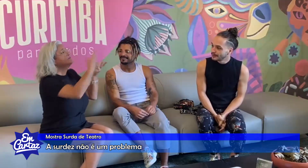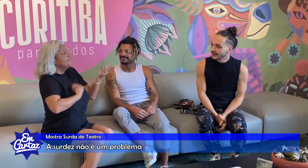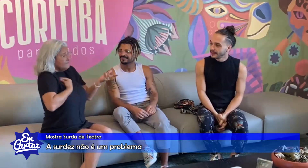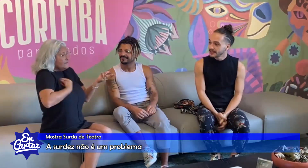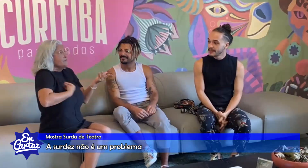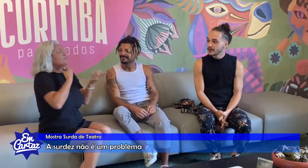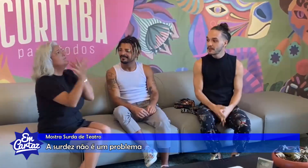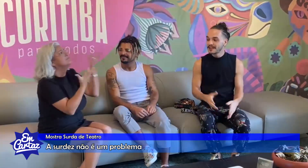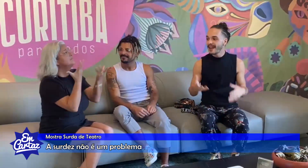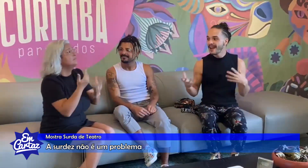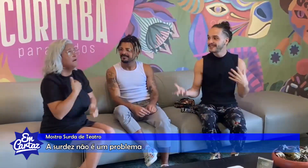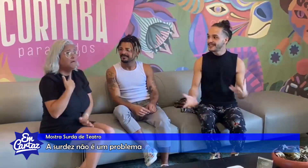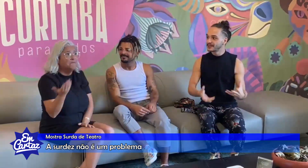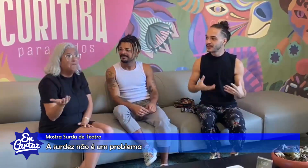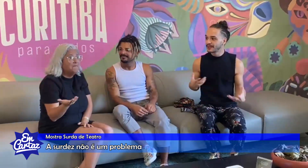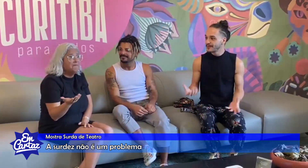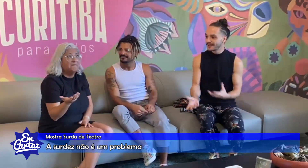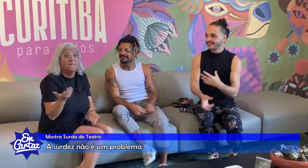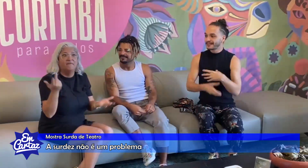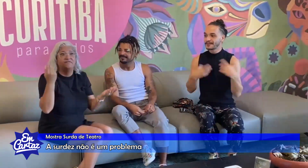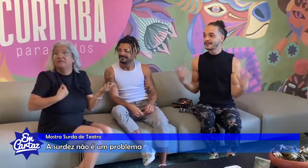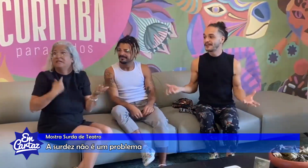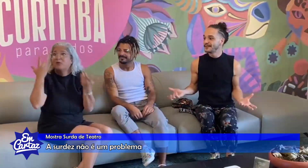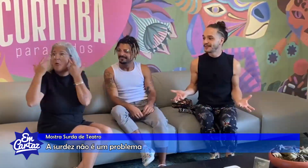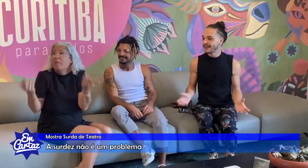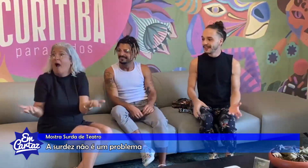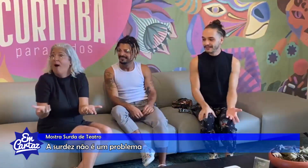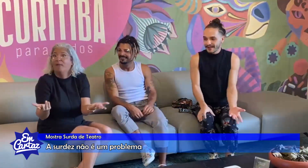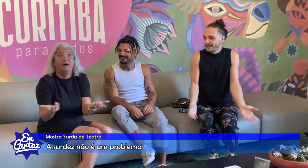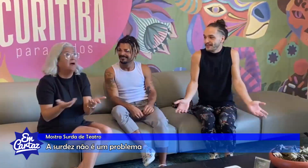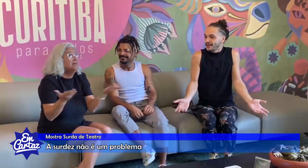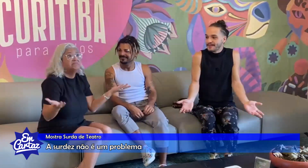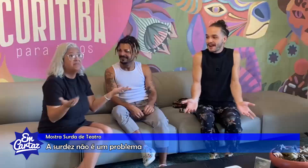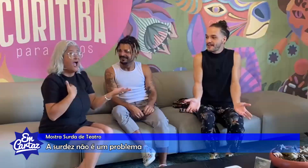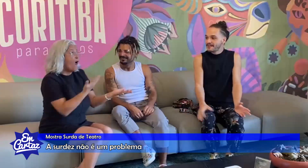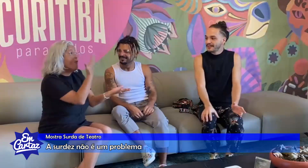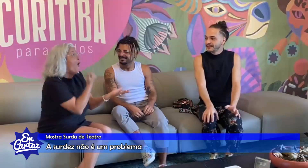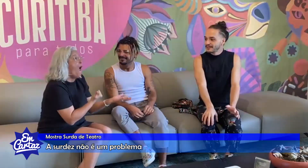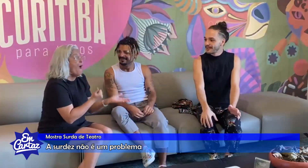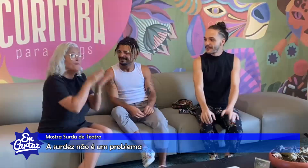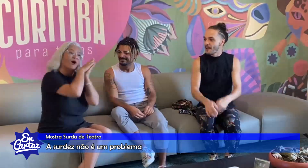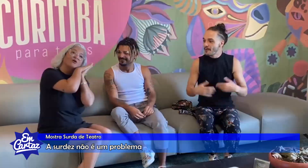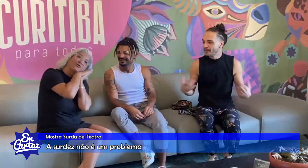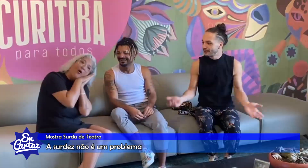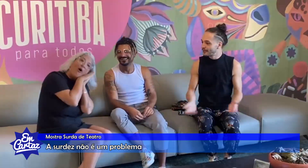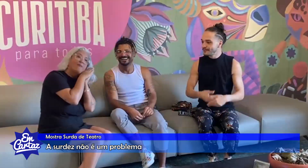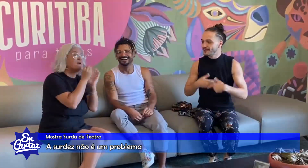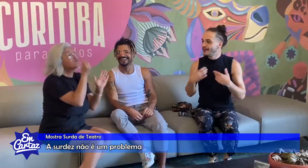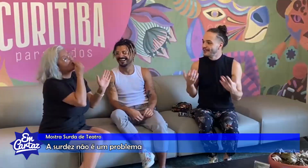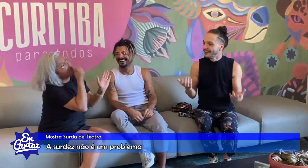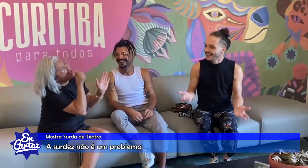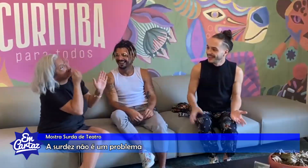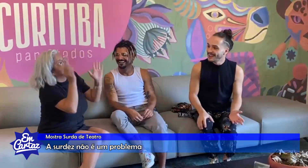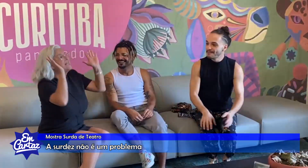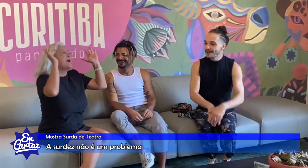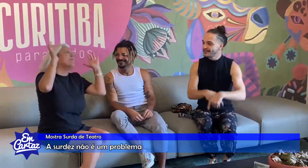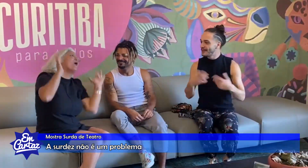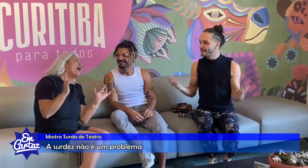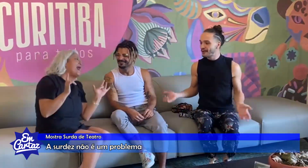né, nossa, mas como que é ser surda? Como que vive, né? Ué, vivo normal, eu como, eu durmo, eu beijo na boca,